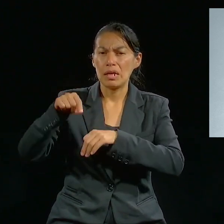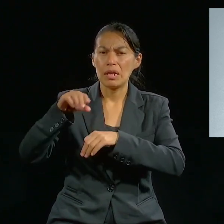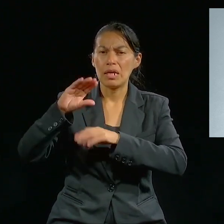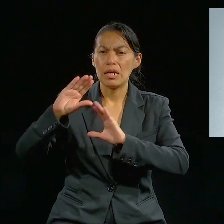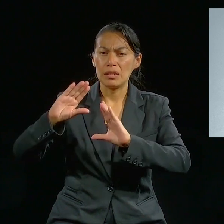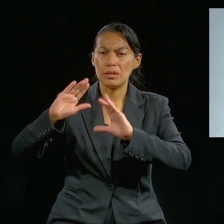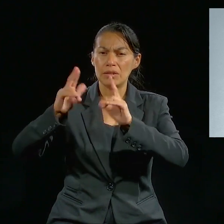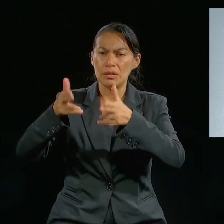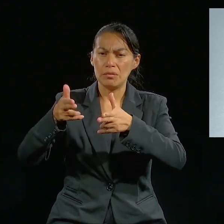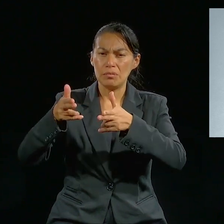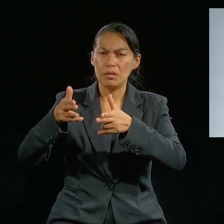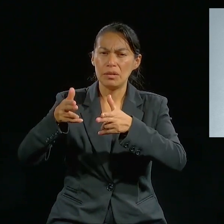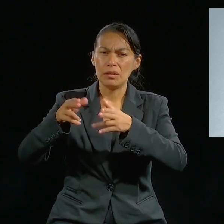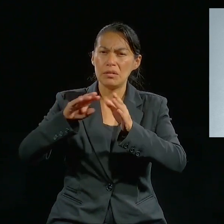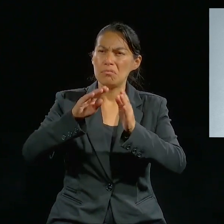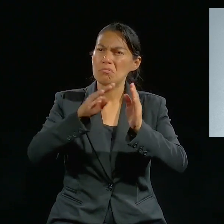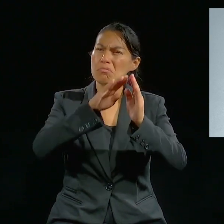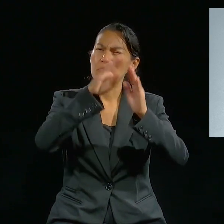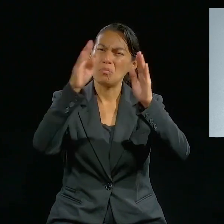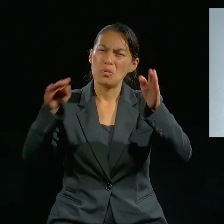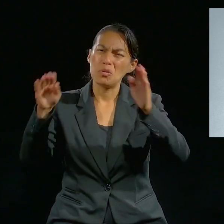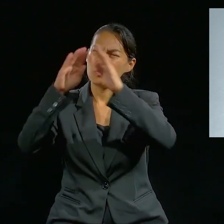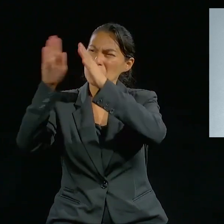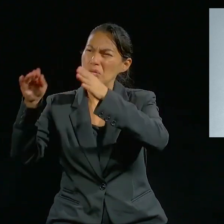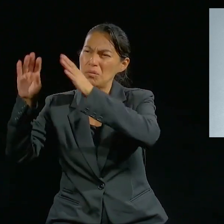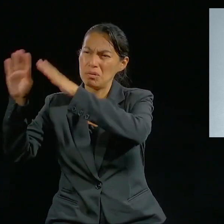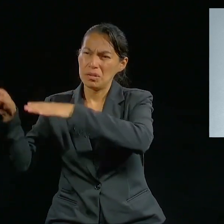Sierra de Chiapas, en la Secretaría de Salud.